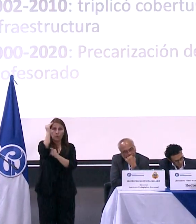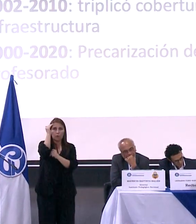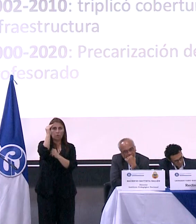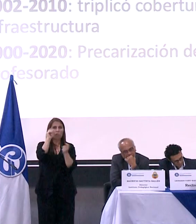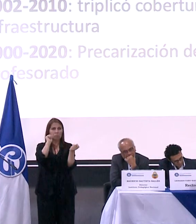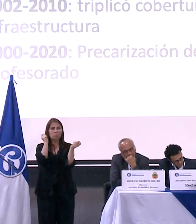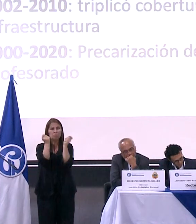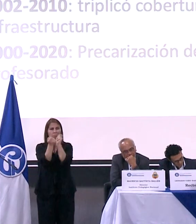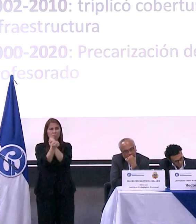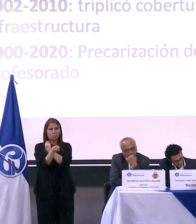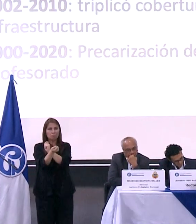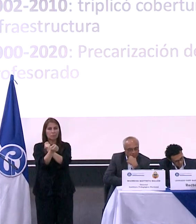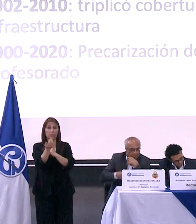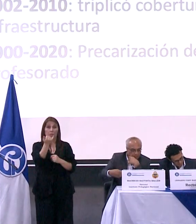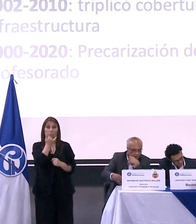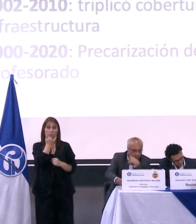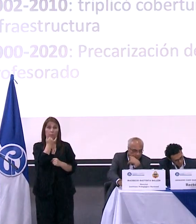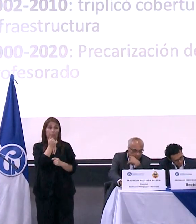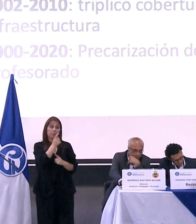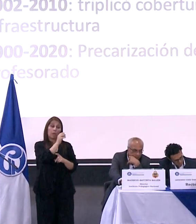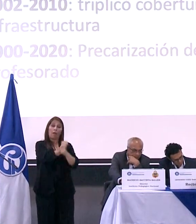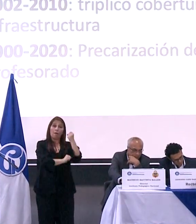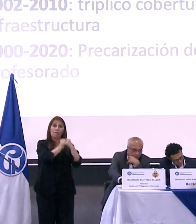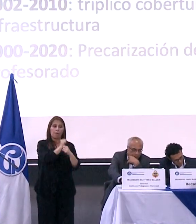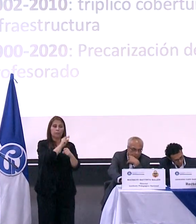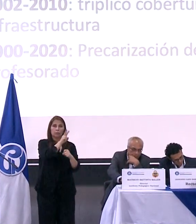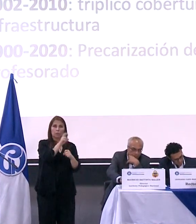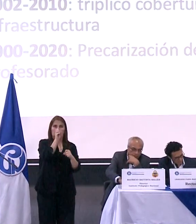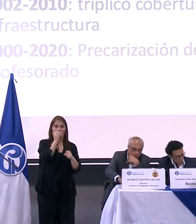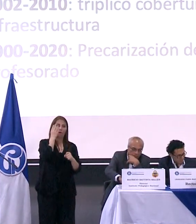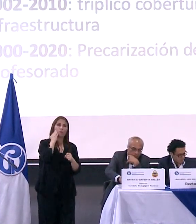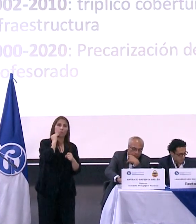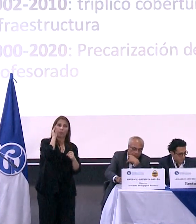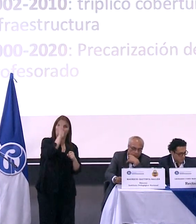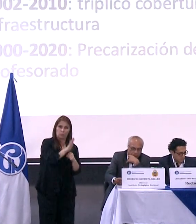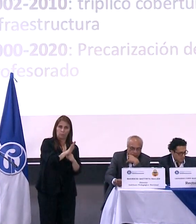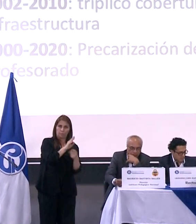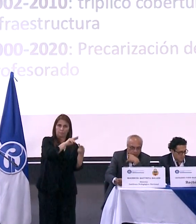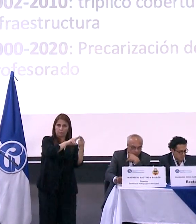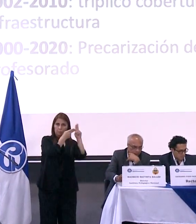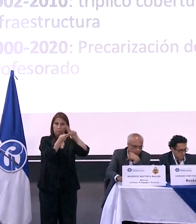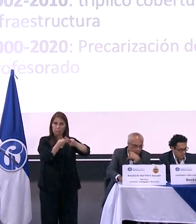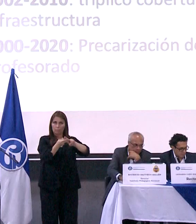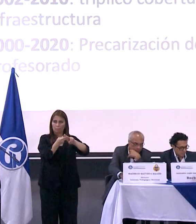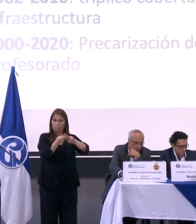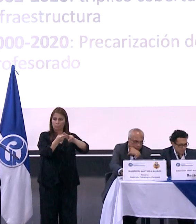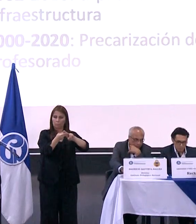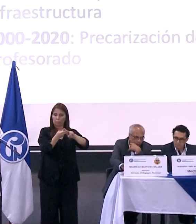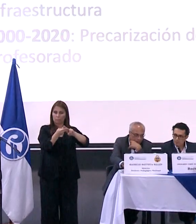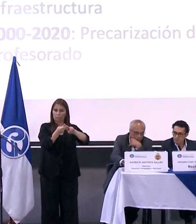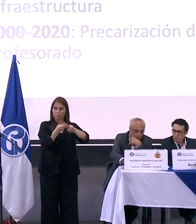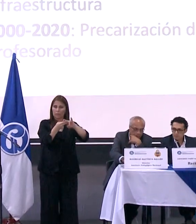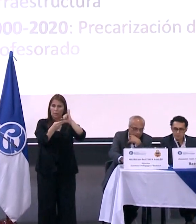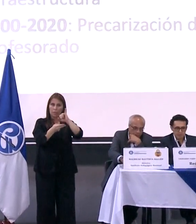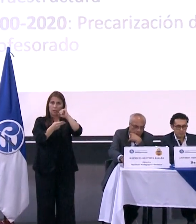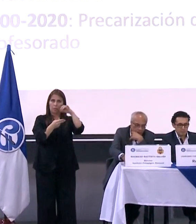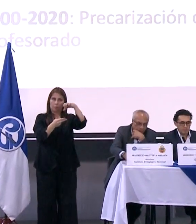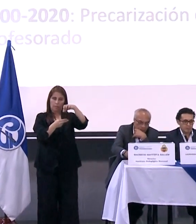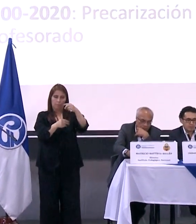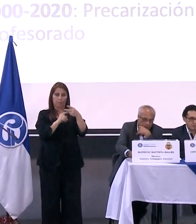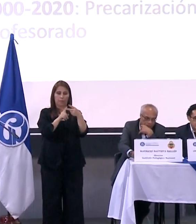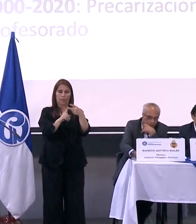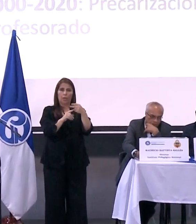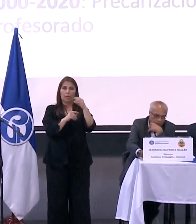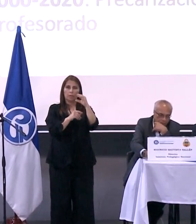a ver cómo las experiencias que durante los años 70 se dieron en torno al ipe alc sí y